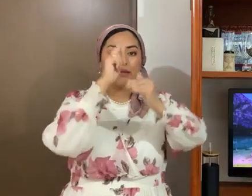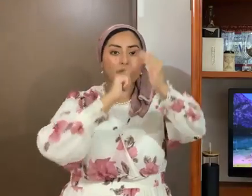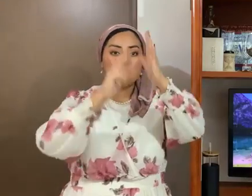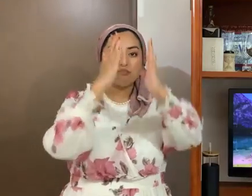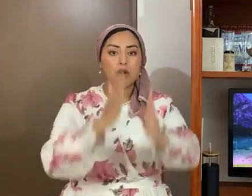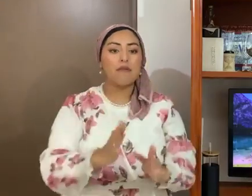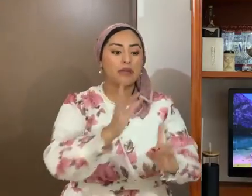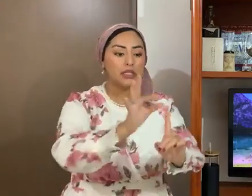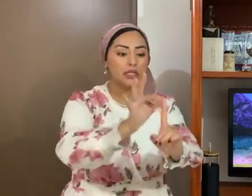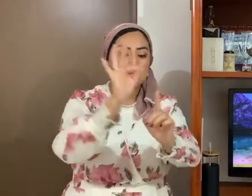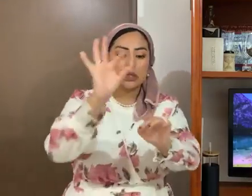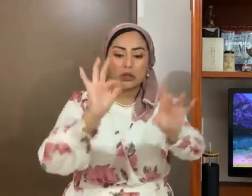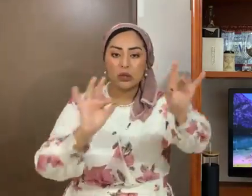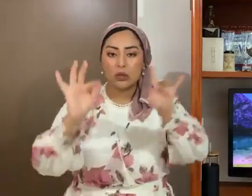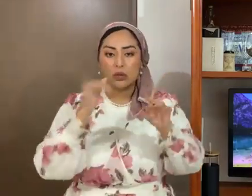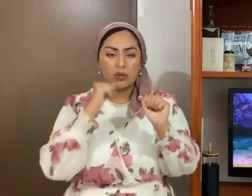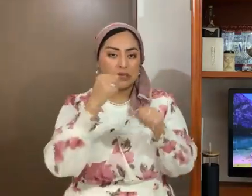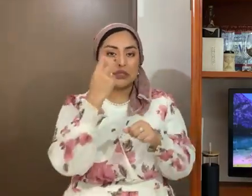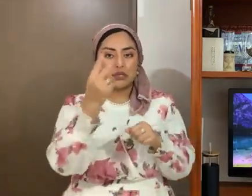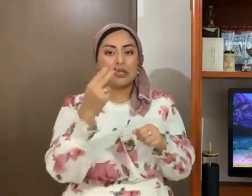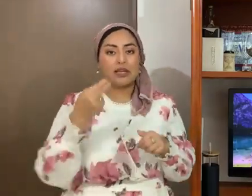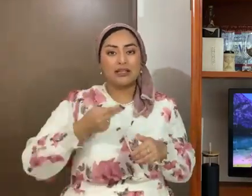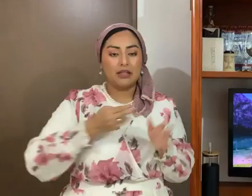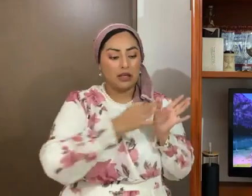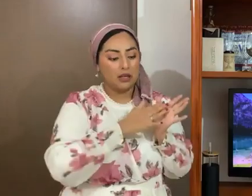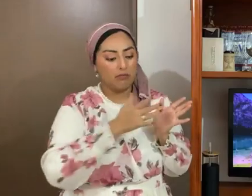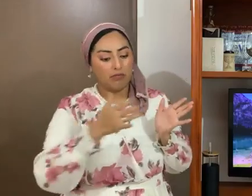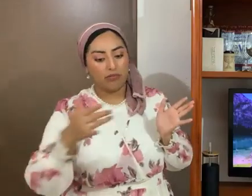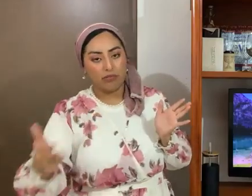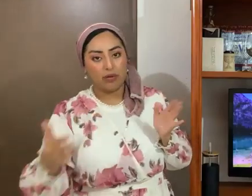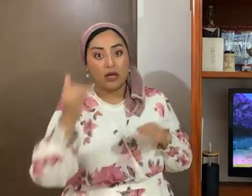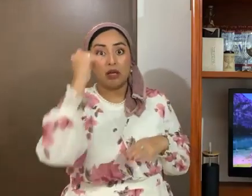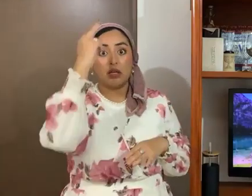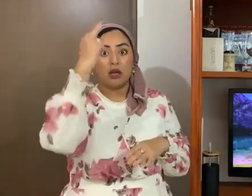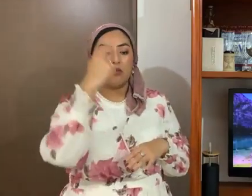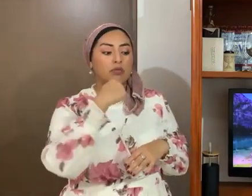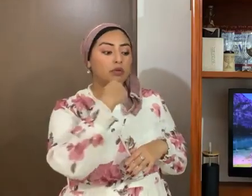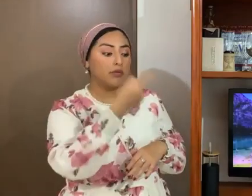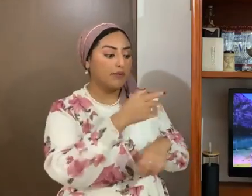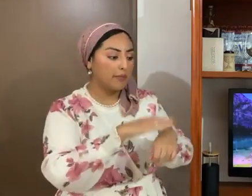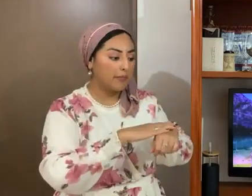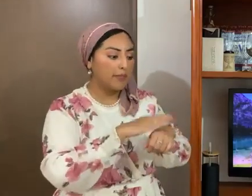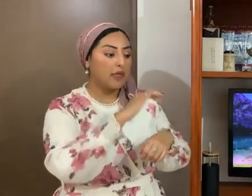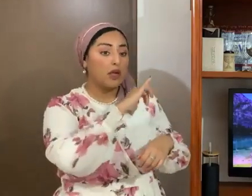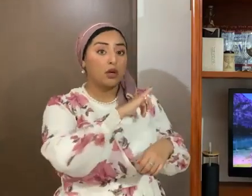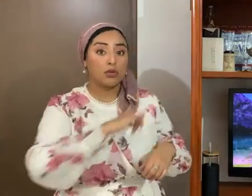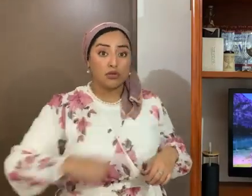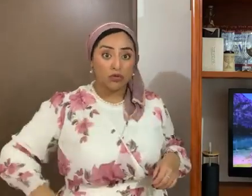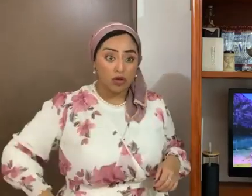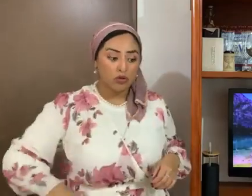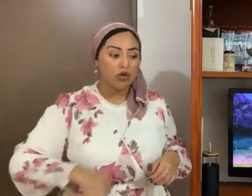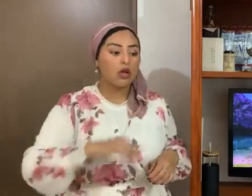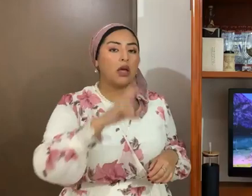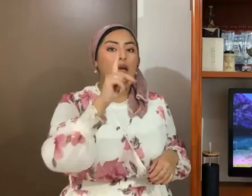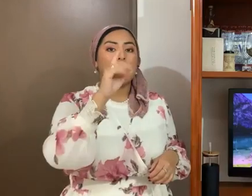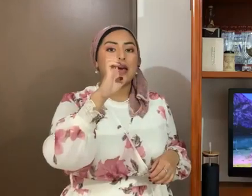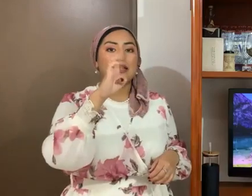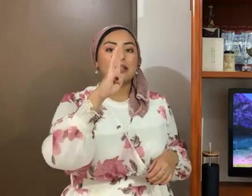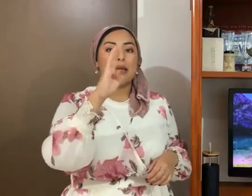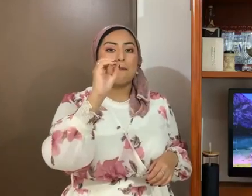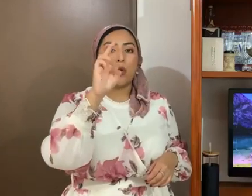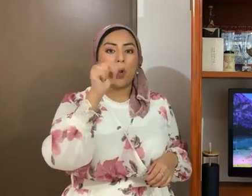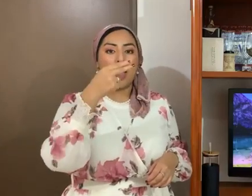los profetas. Lo podemos ver a lo largo de la historia. Yahweh habló a Josué, habló a Débora, como lo vimos en la parasha